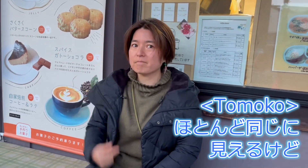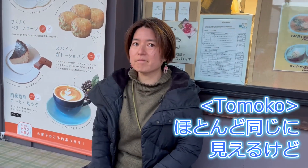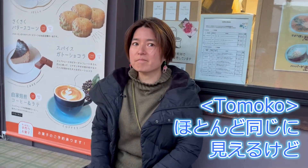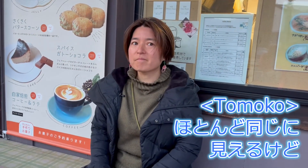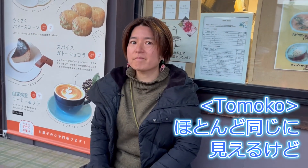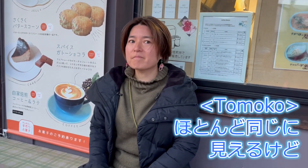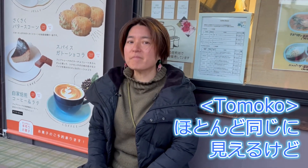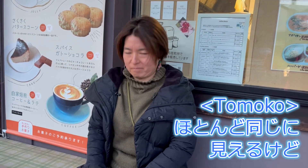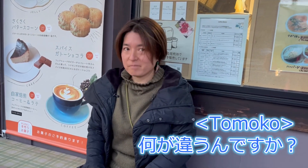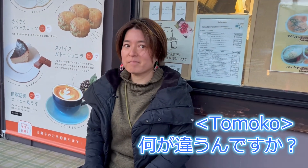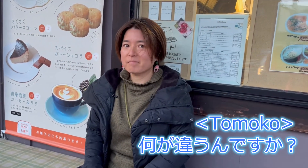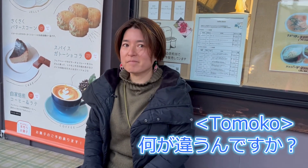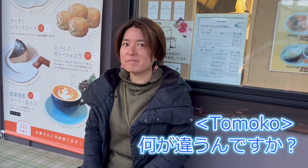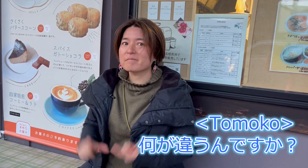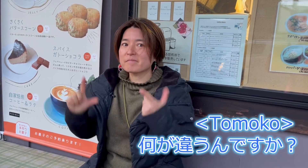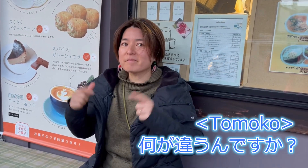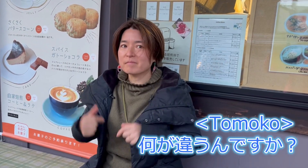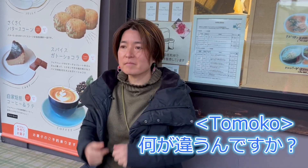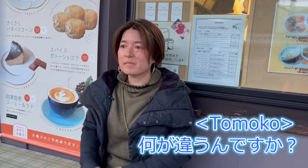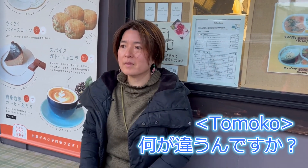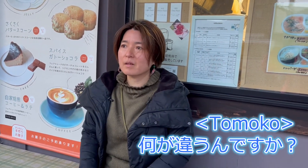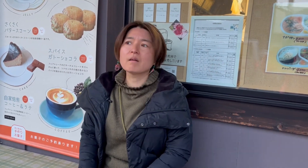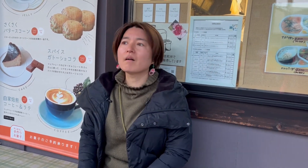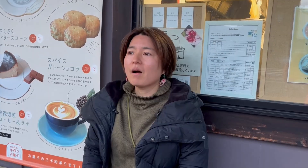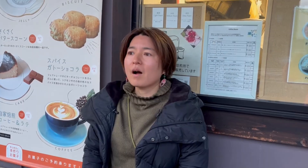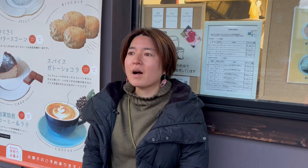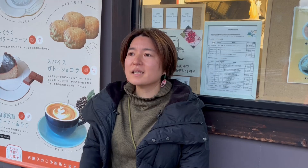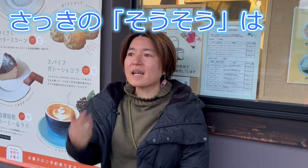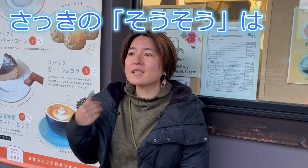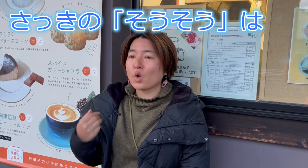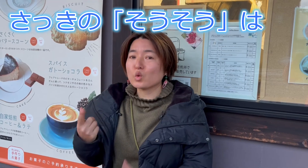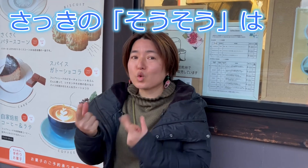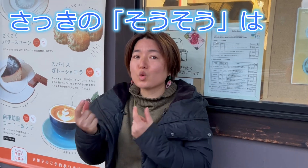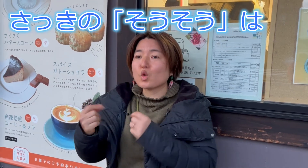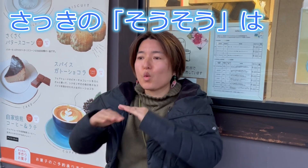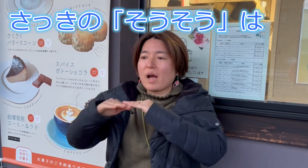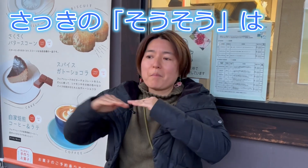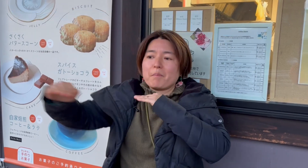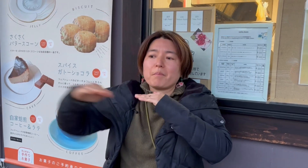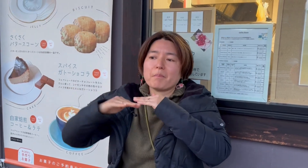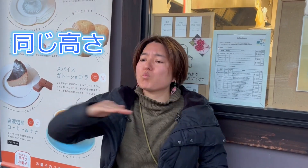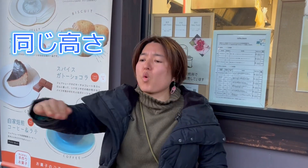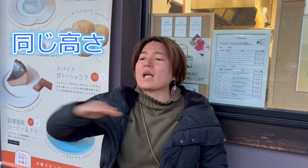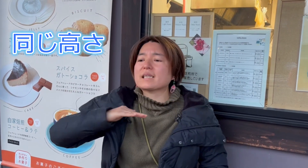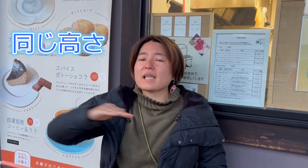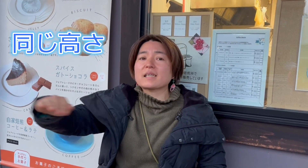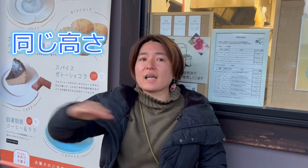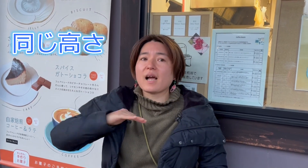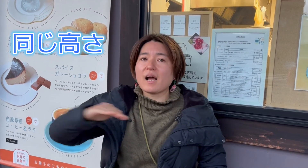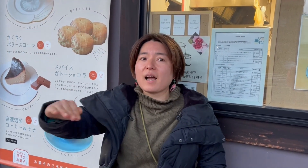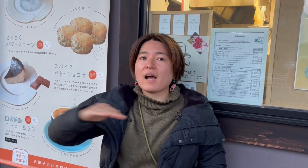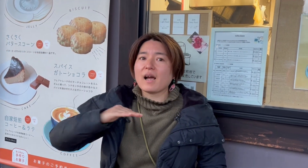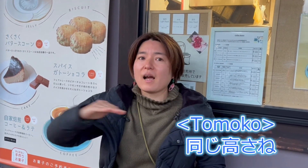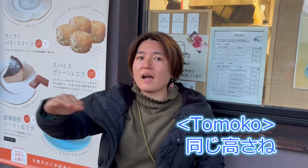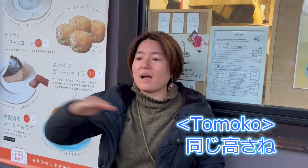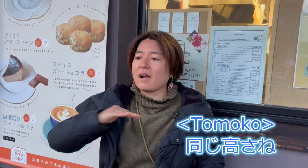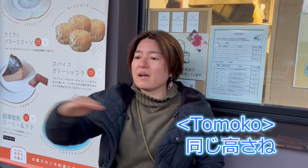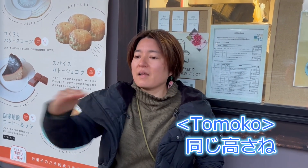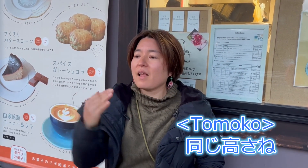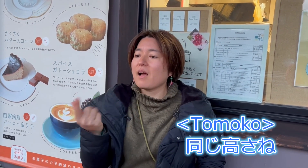に見えるけど何が違うんですか。 だけど本当は 同じ、同じ高さの。